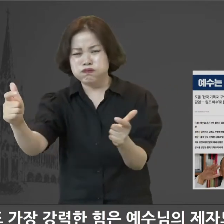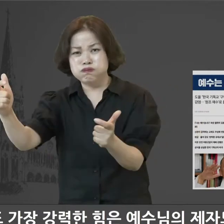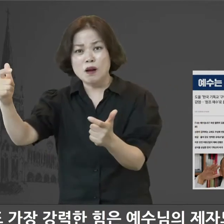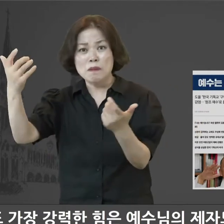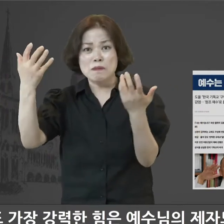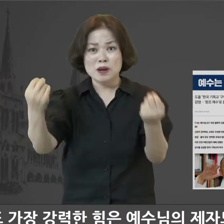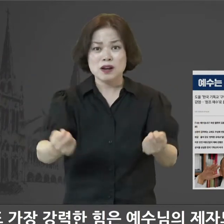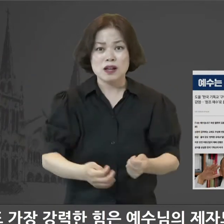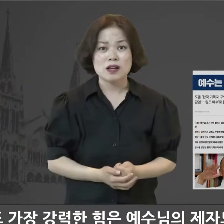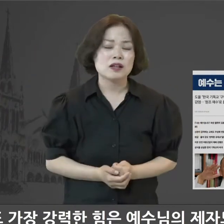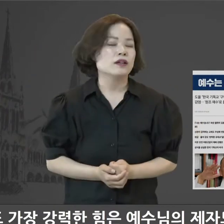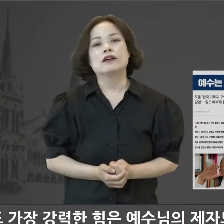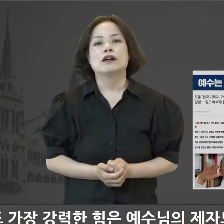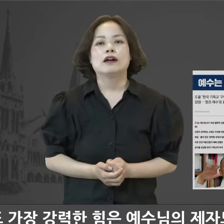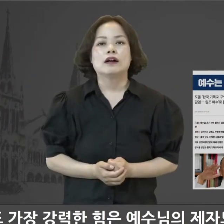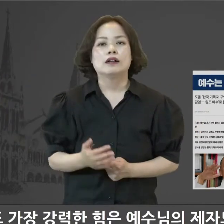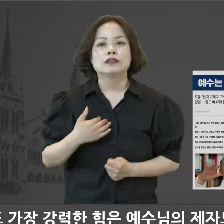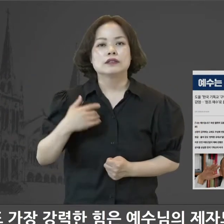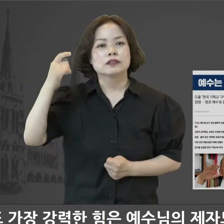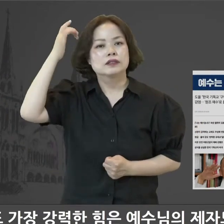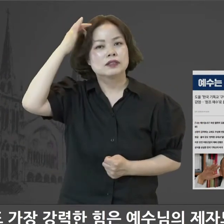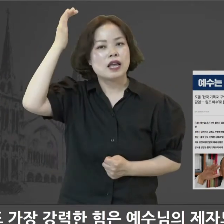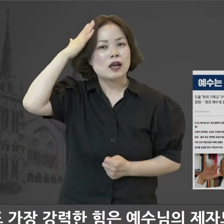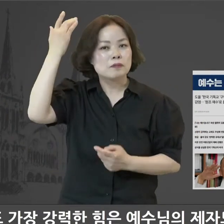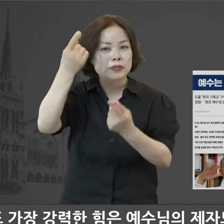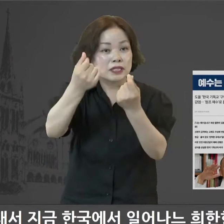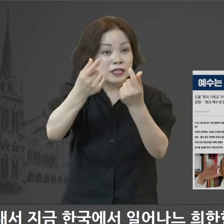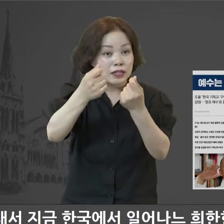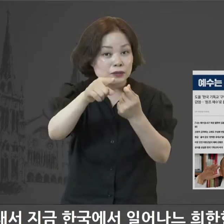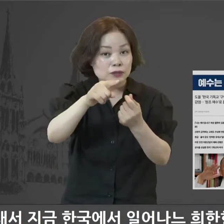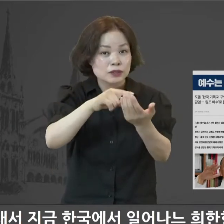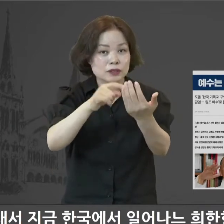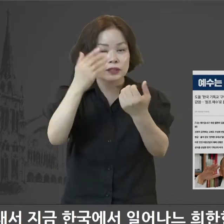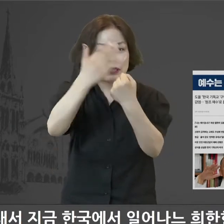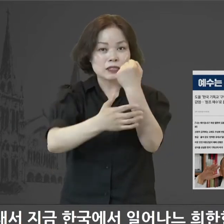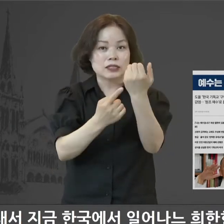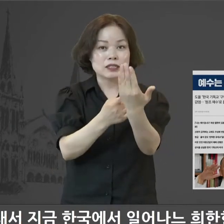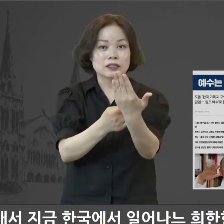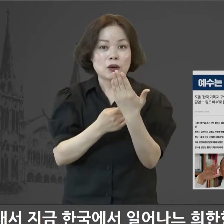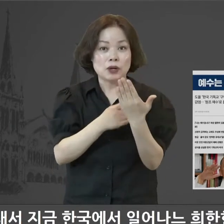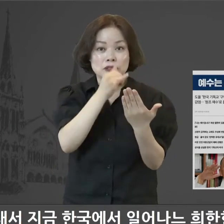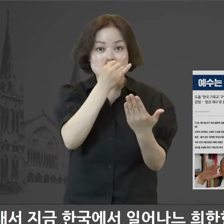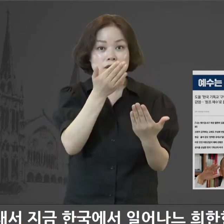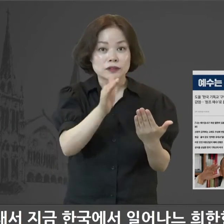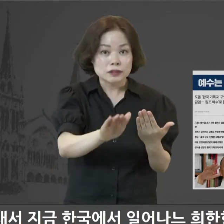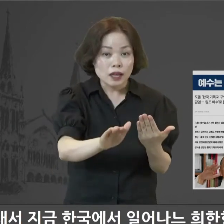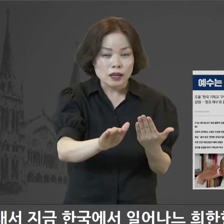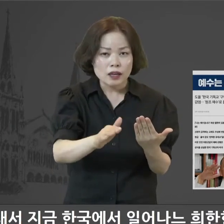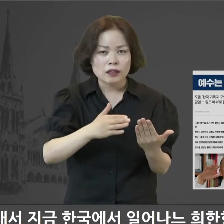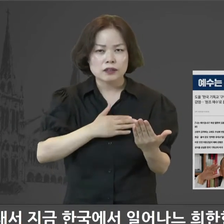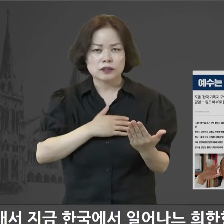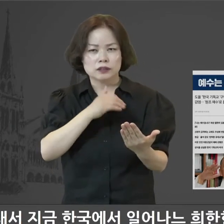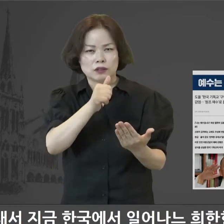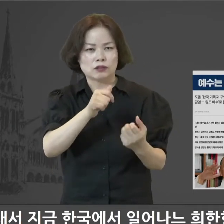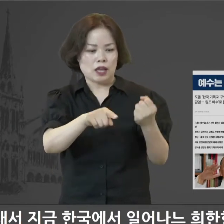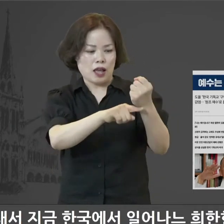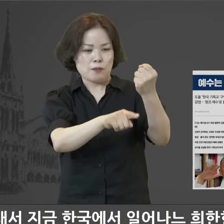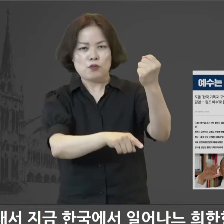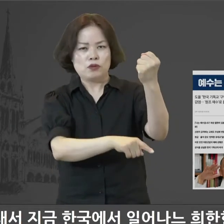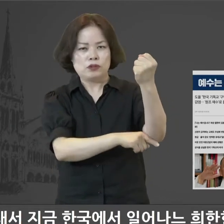그래서 저랑 그 헤어스타일 비슷한 분이 저기 사진에 나오셨는데, 그래서 제가 절대 한복을 안